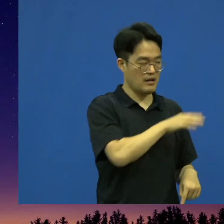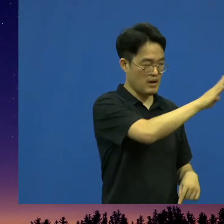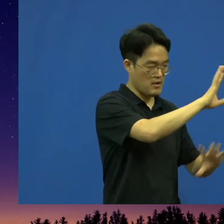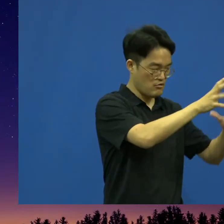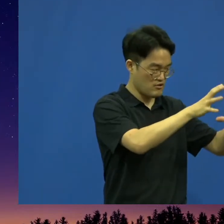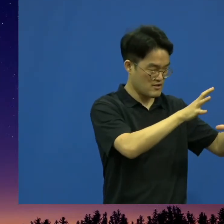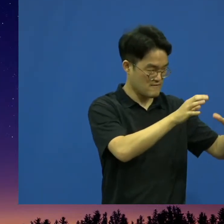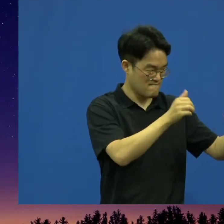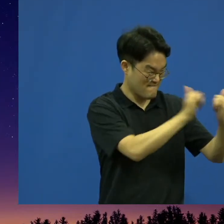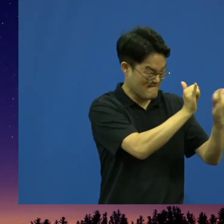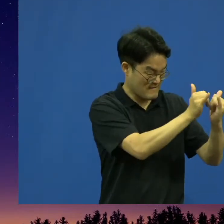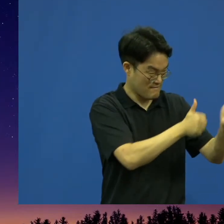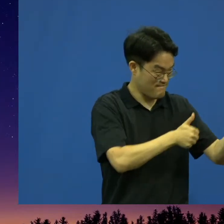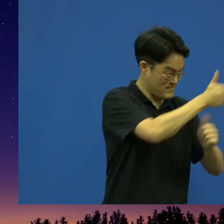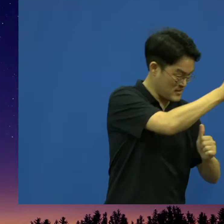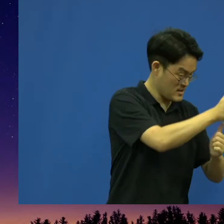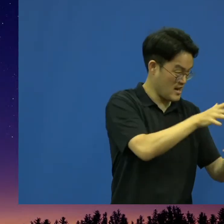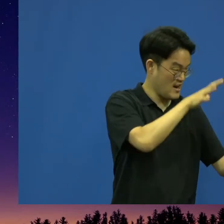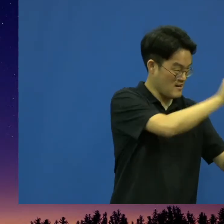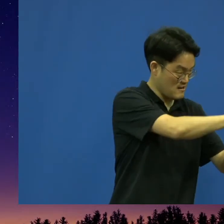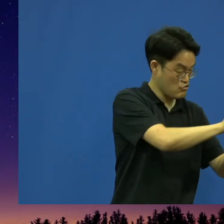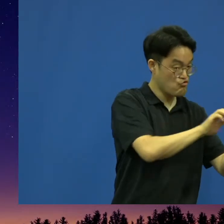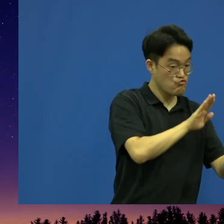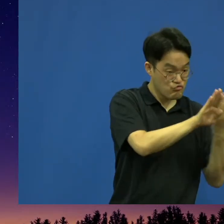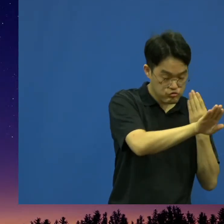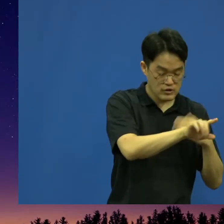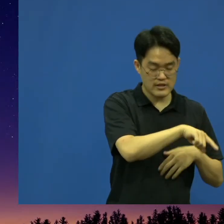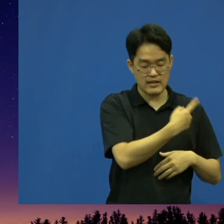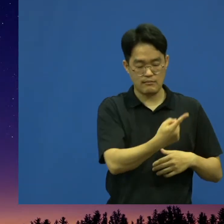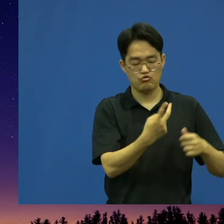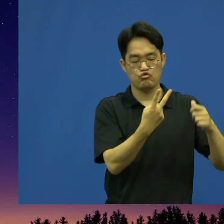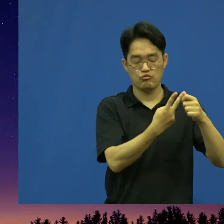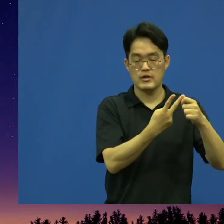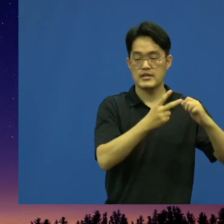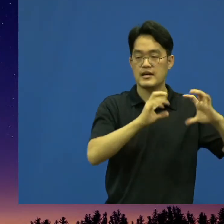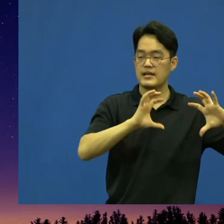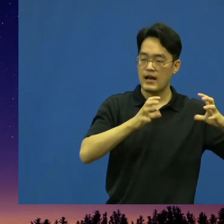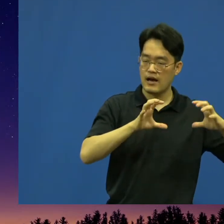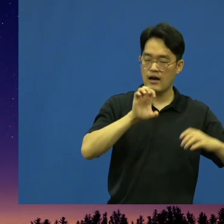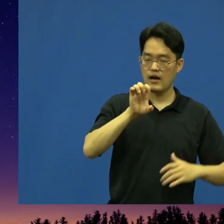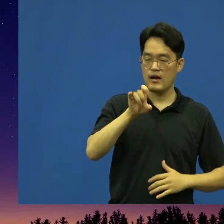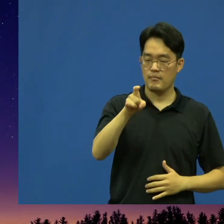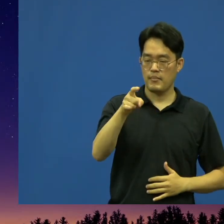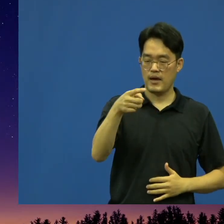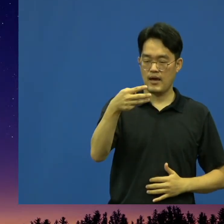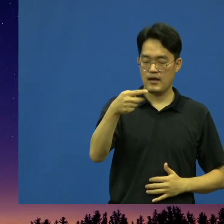근동의 패권을 잡은 나라는 메데와 바사인데 여러분이 아는 페르시아 제국이에요.